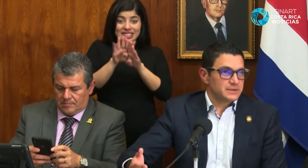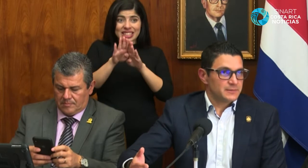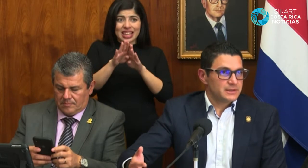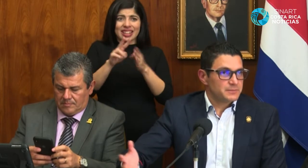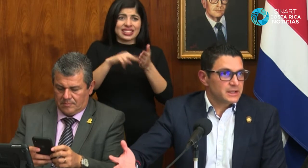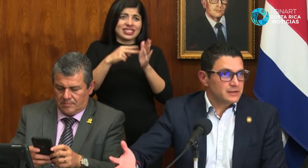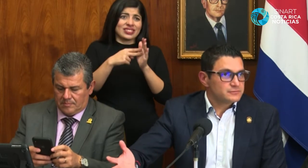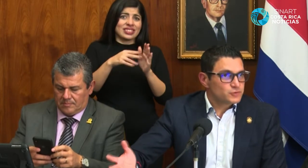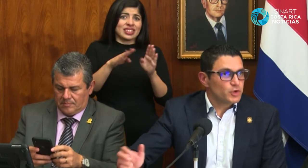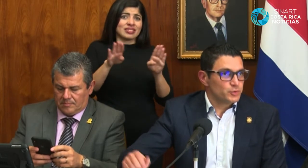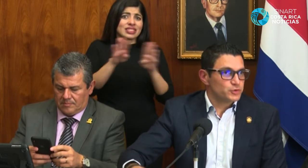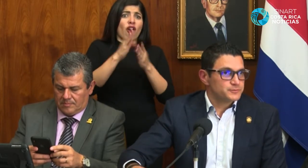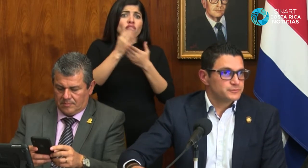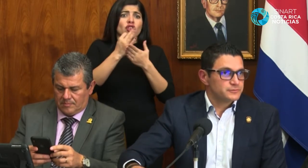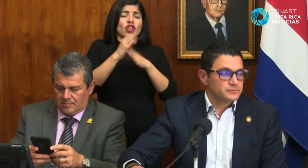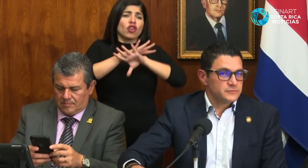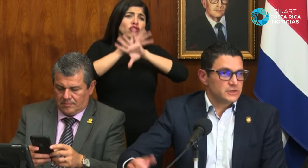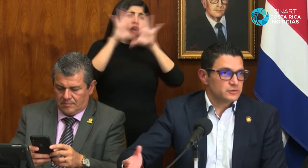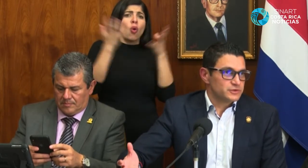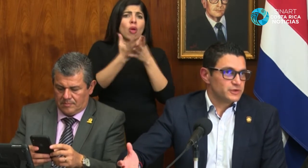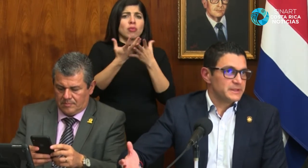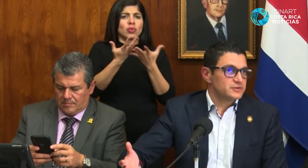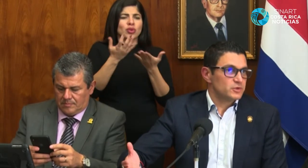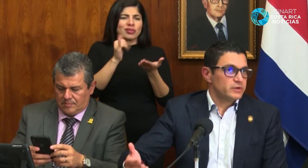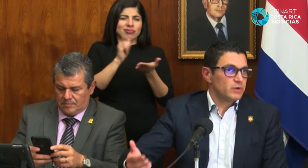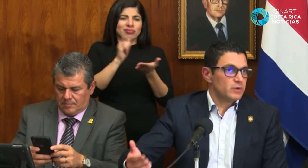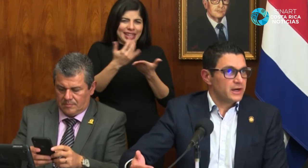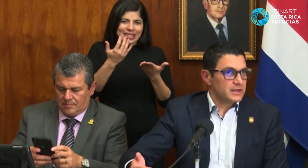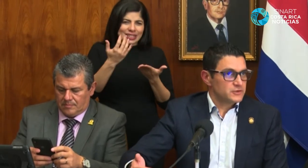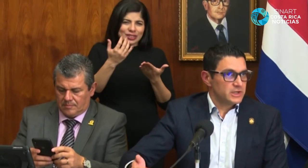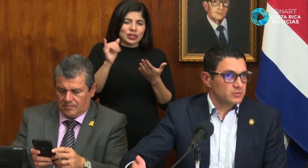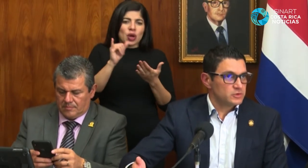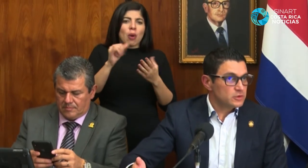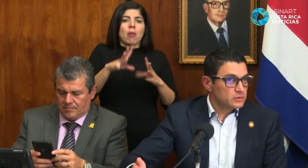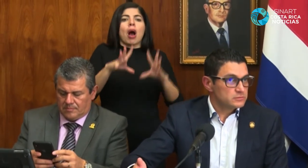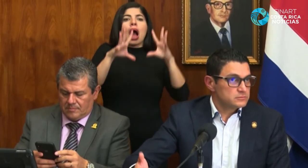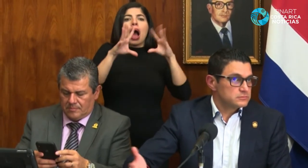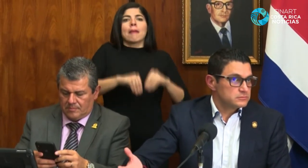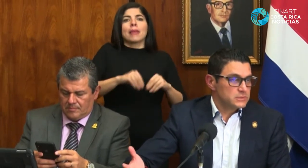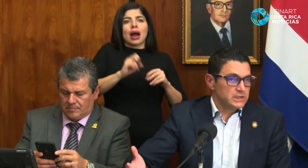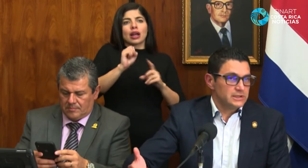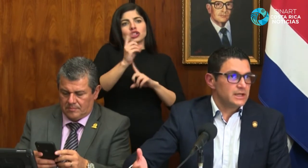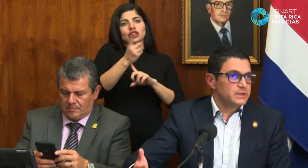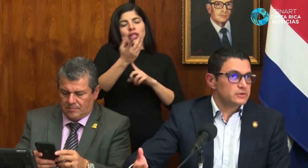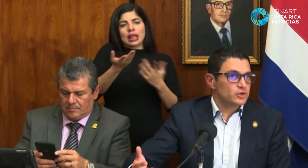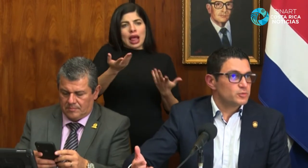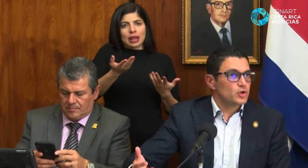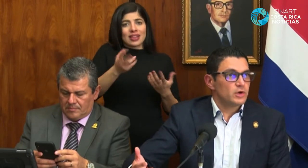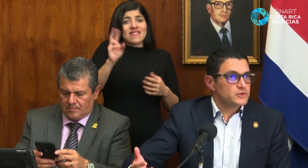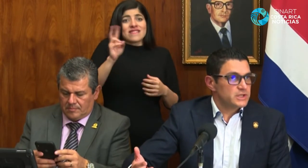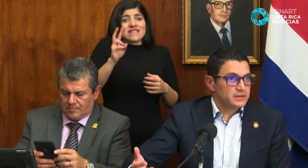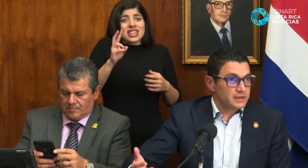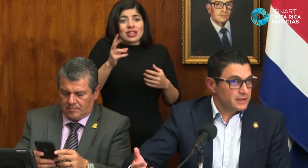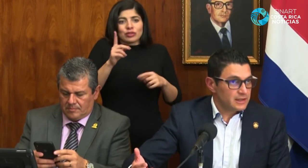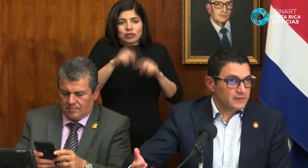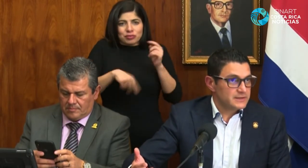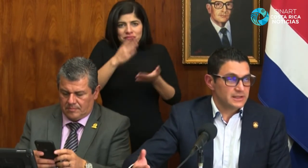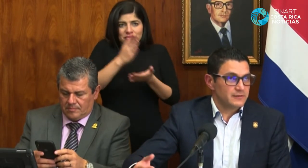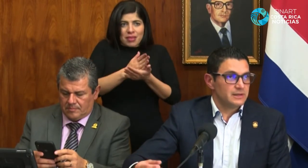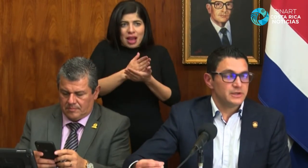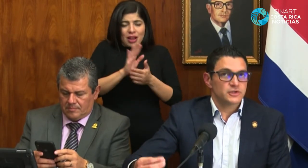fronteras prácticamente para todo el mundo. Y eso, pues obviamente es, como lo digo, apagar la sociedad como un todo. Y ya el virus, de todos modos, no lo vamos a detener,